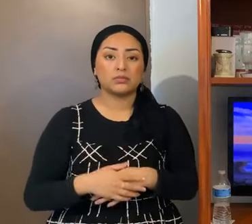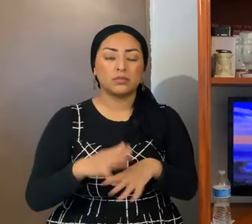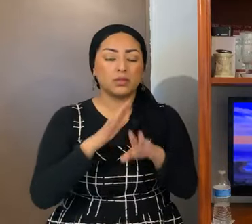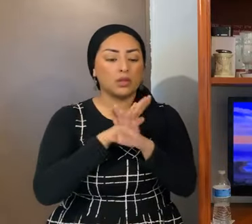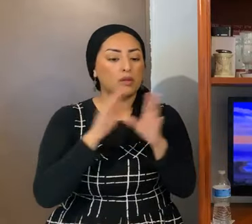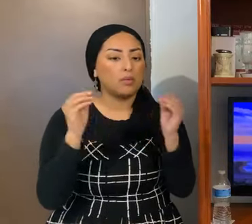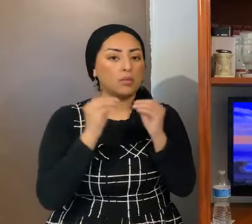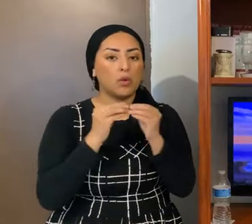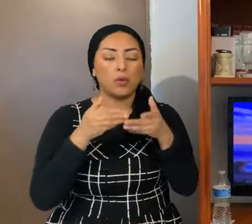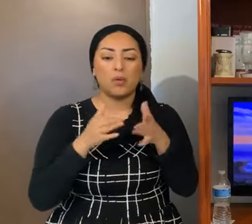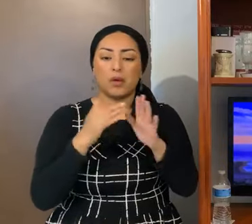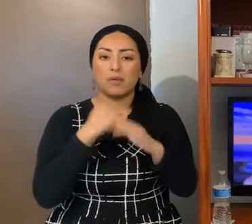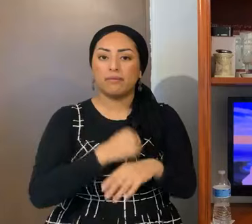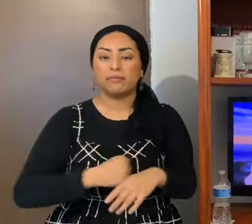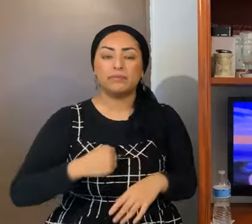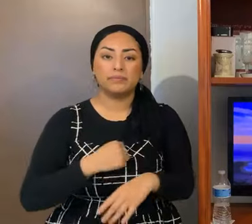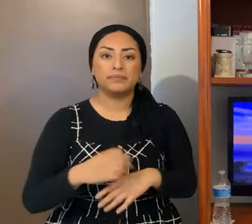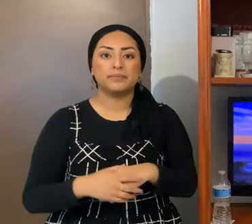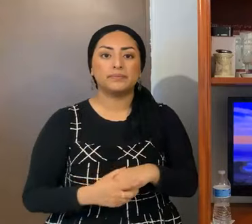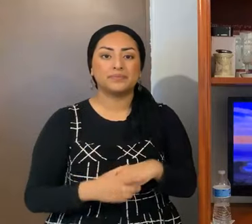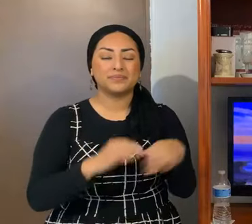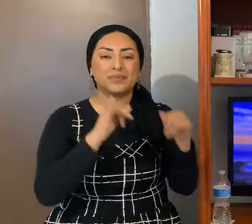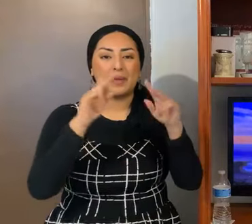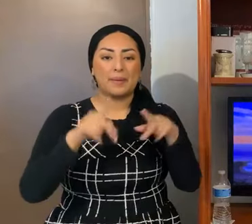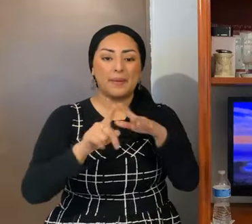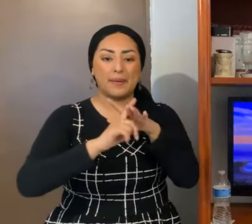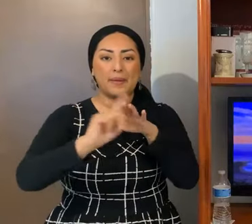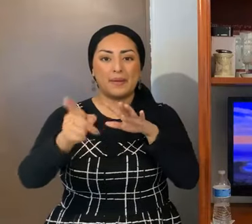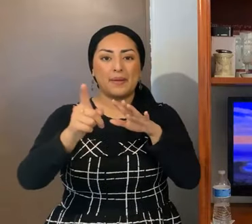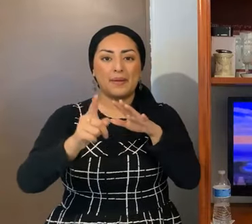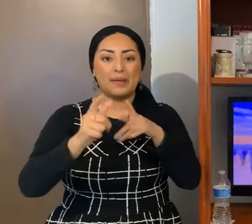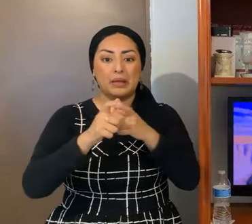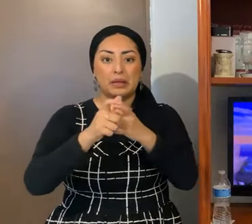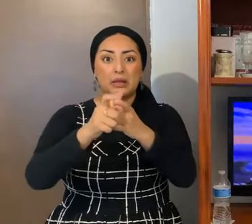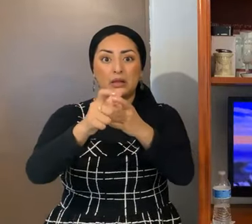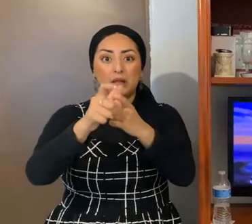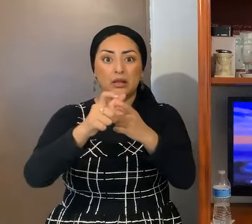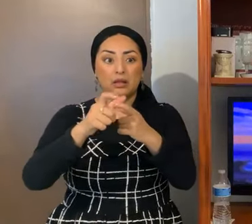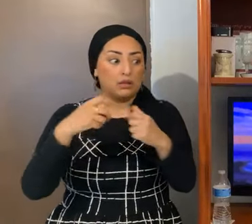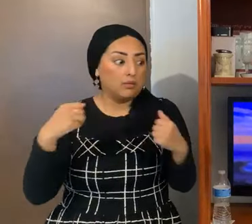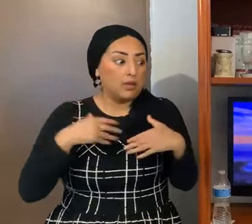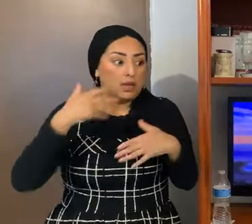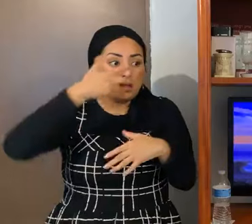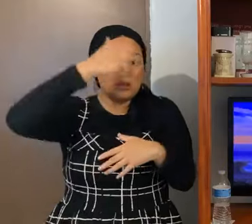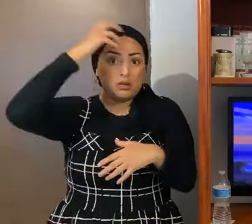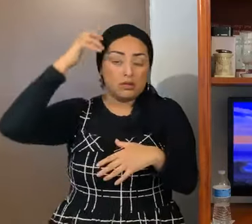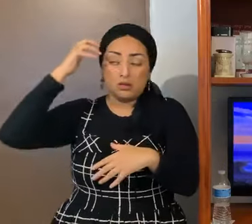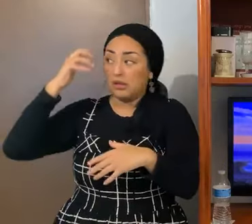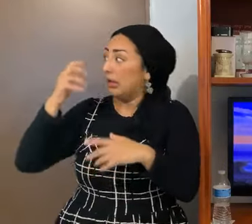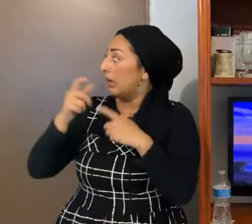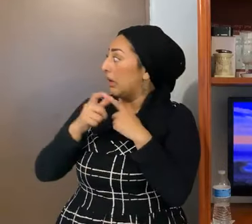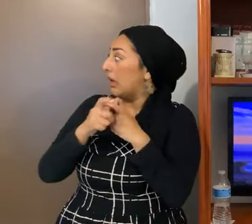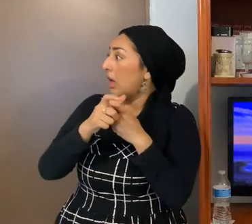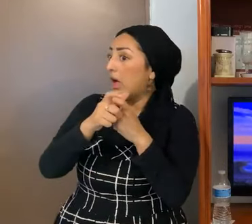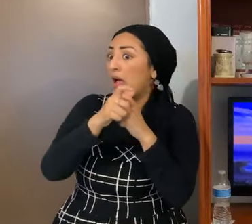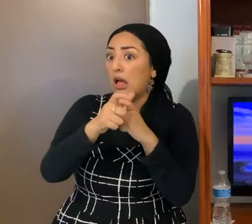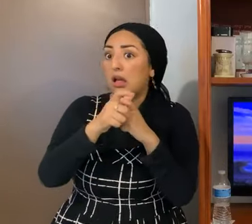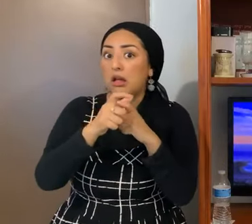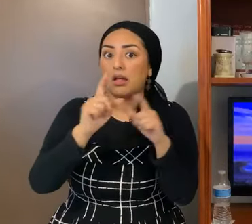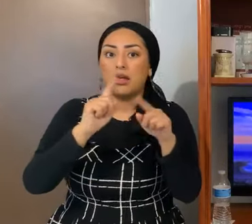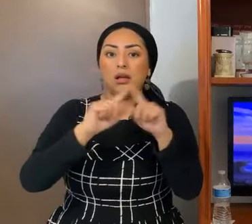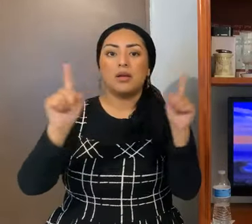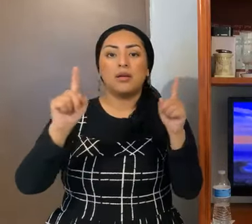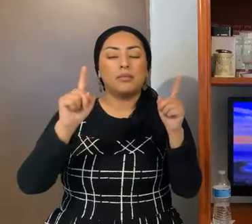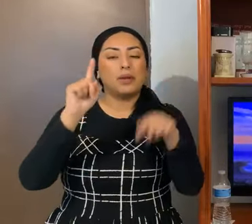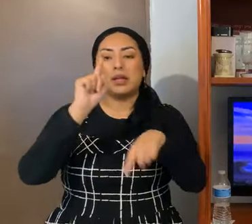haber forma de arrepentirse. Ya lo vimos, es como el que corre de un león y se encuentra con un oso, o el que se recarga y es mordido. Ya fue mordido,